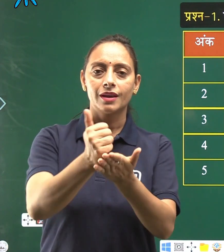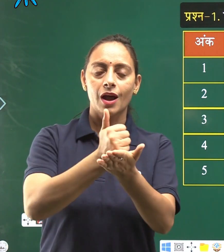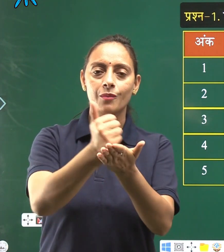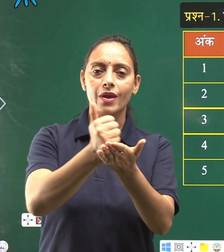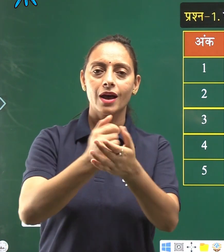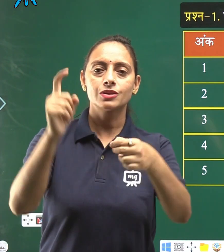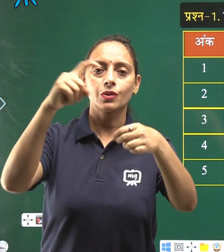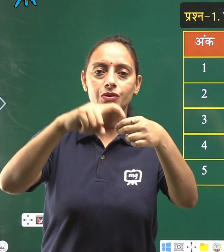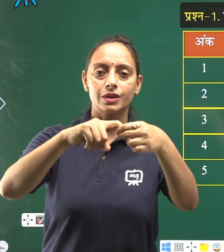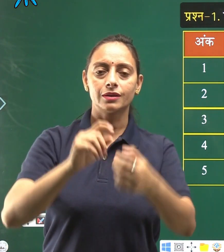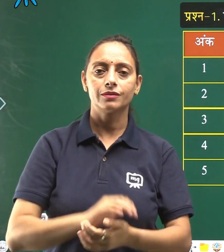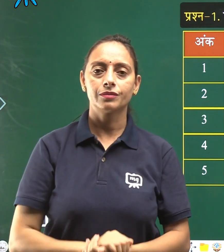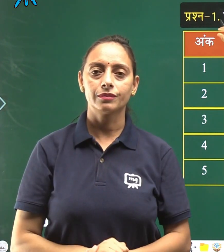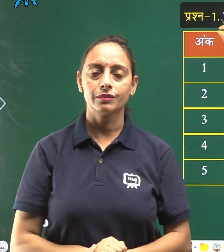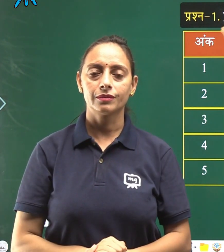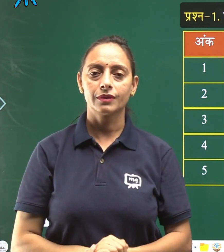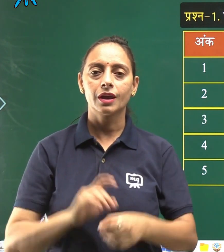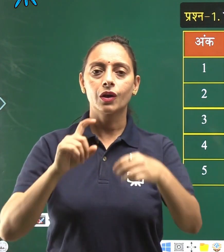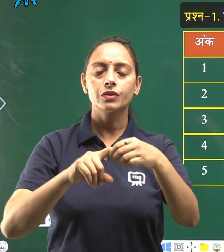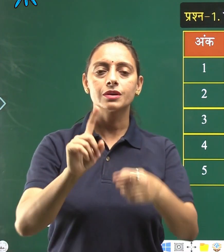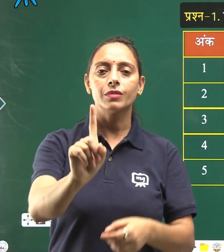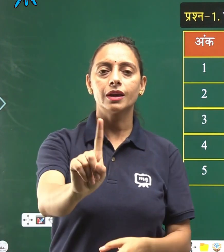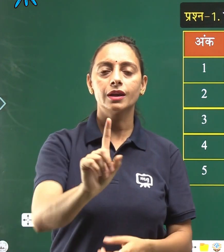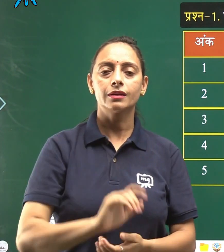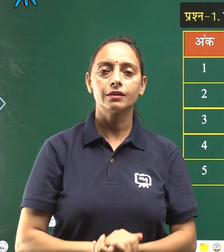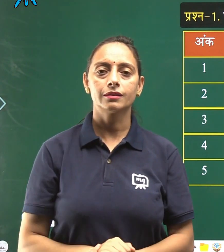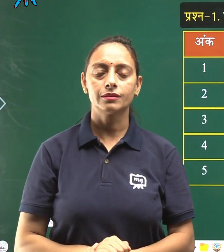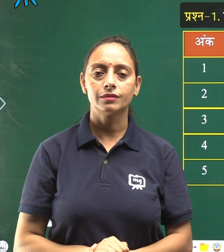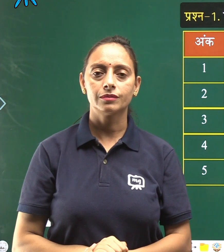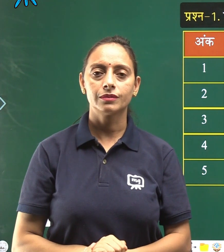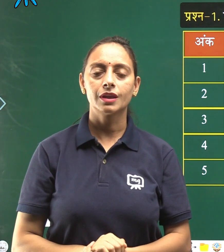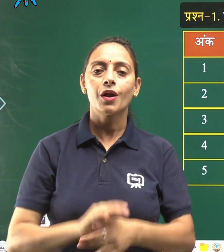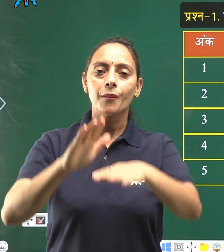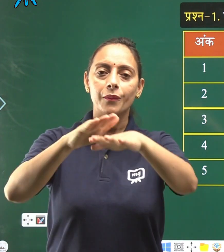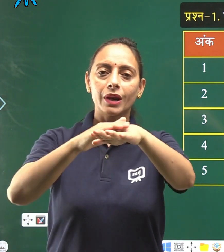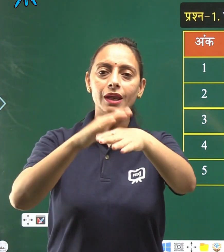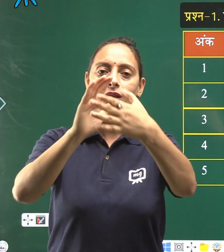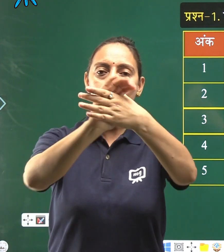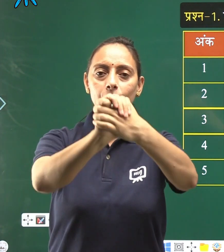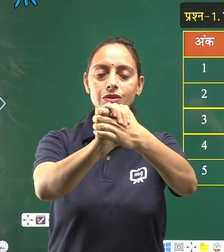अभ्यास प्रश्न। प्रश्न नंबर 1, परम मित्र